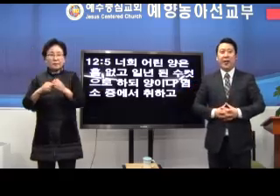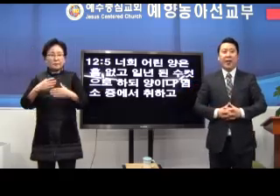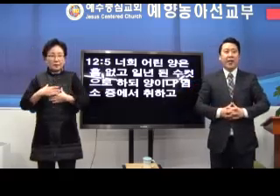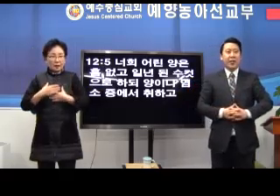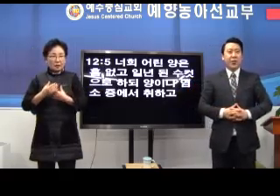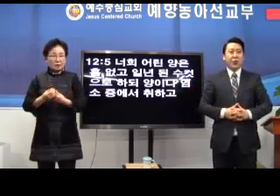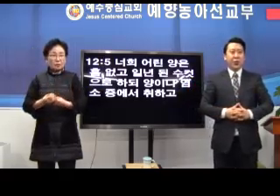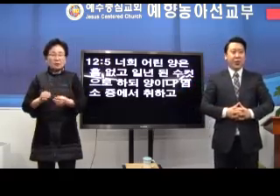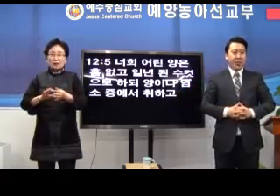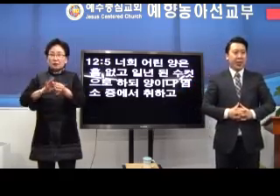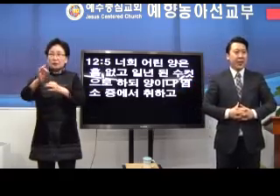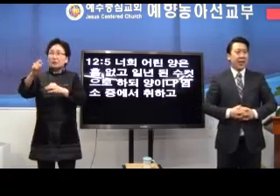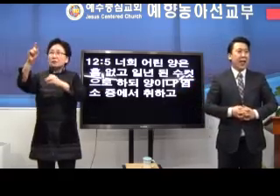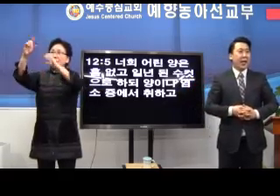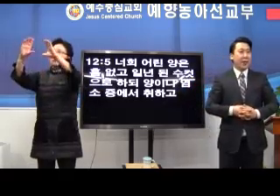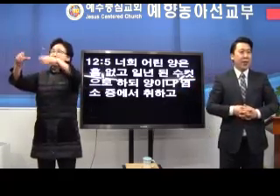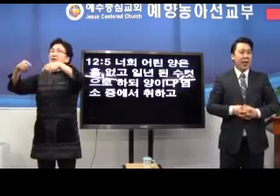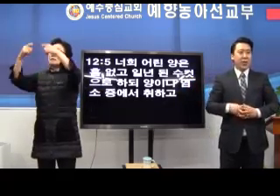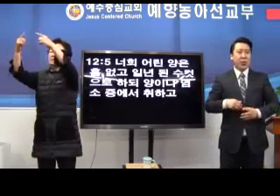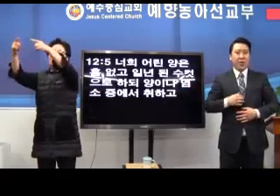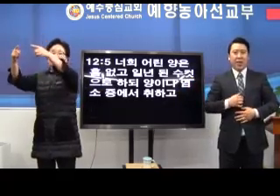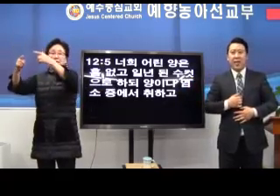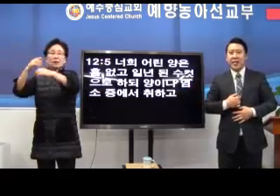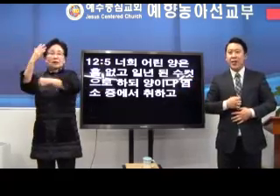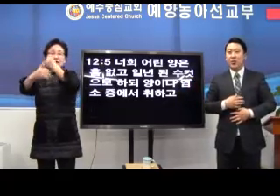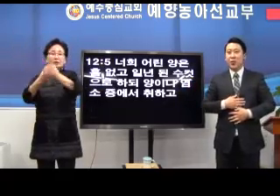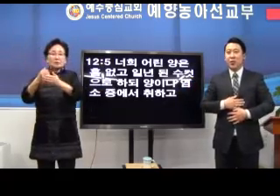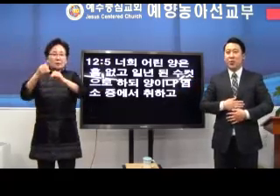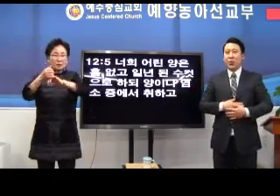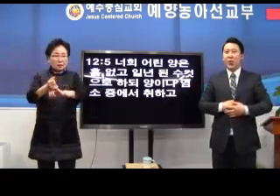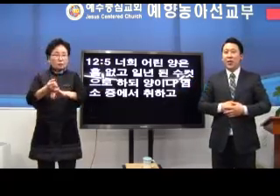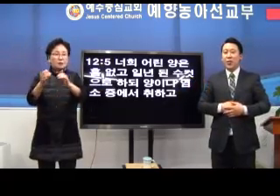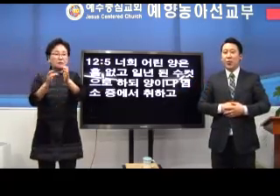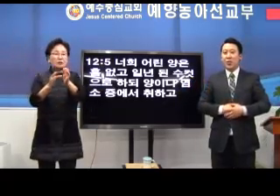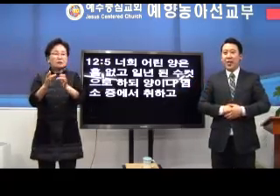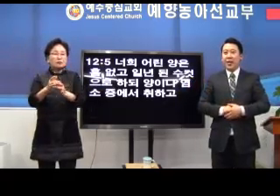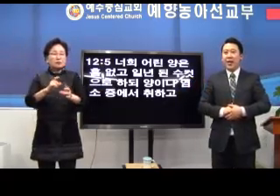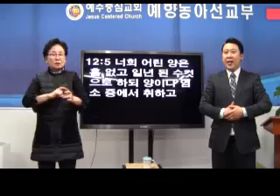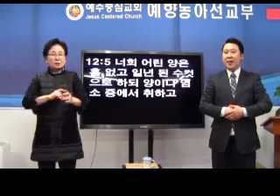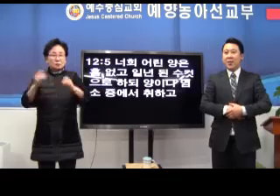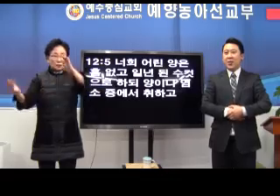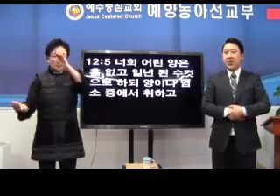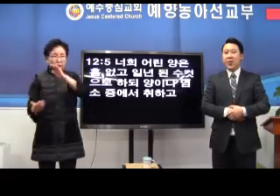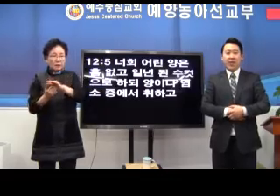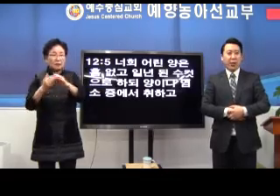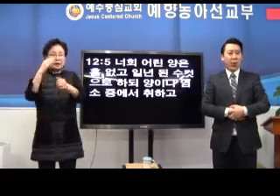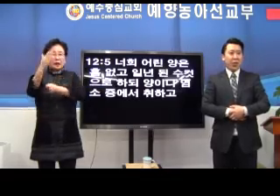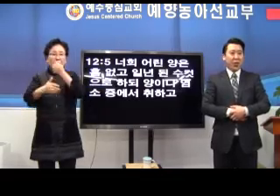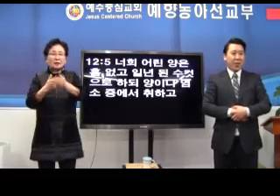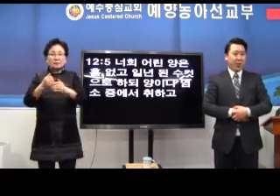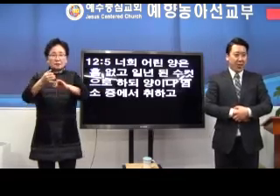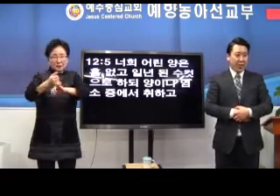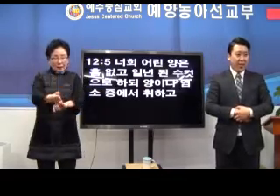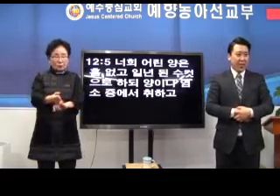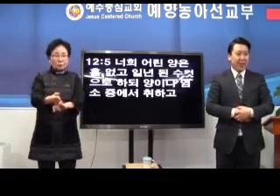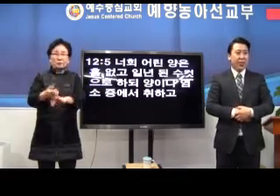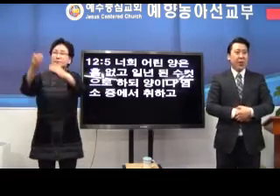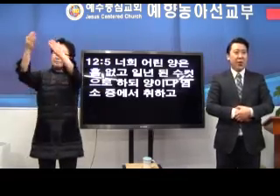나라에 이룰 수 있는 그 하나님의 약속이 예수 이름으로 이루어지게 하나님께서 약속하셨기 때문에 저와